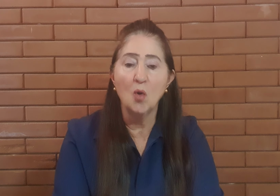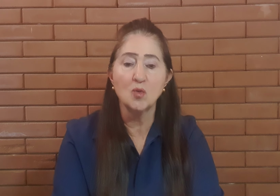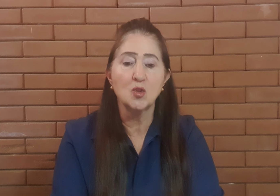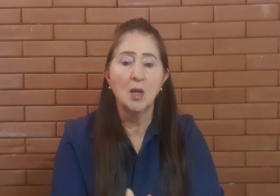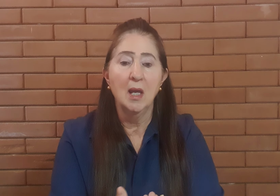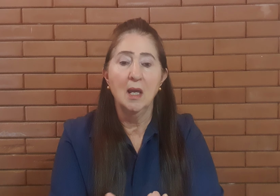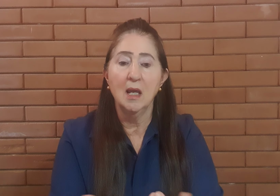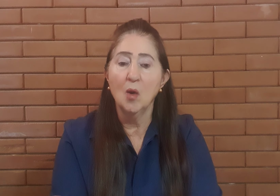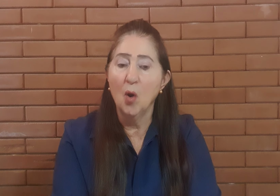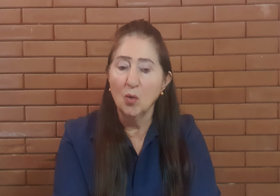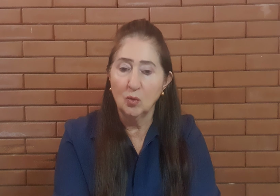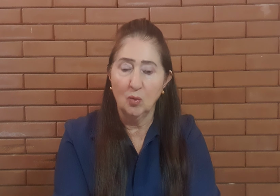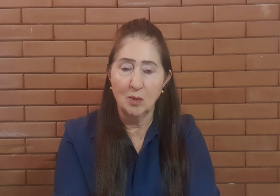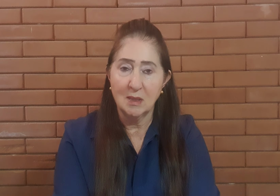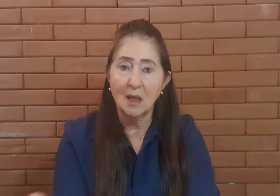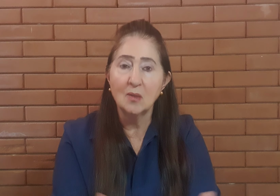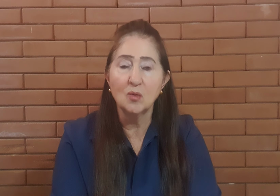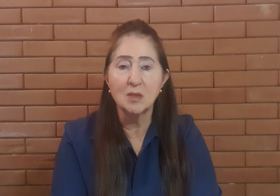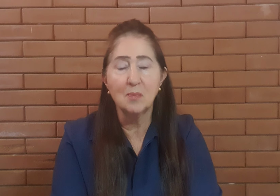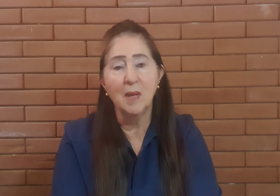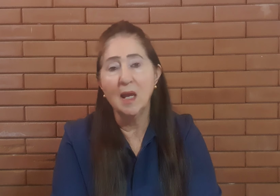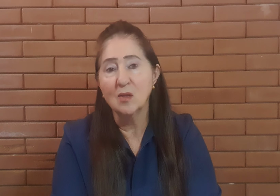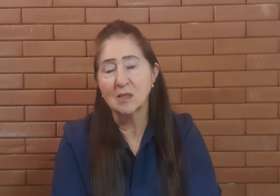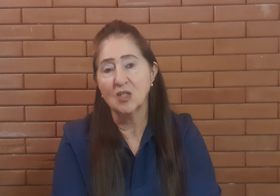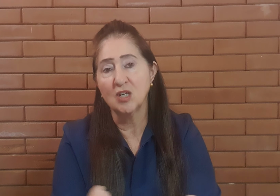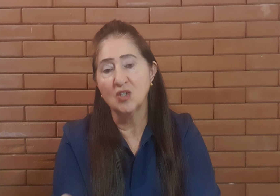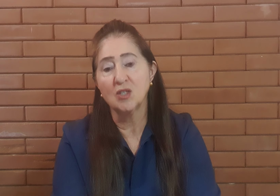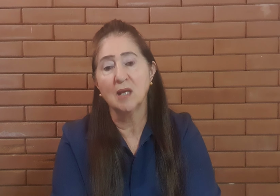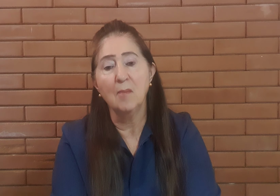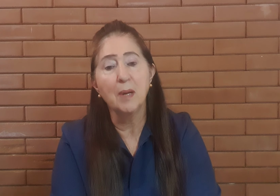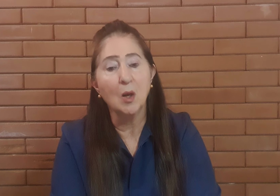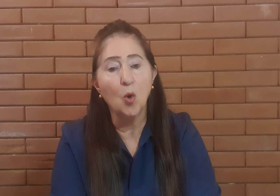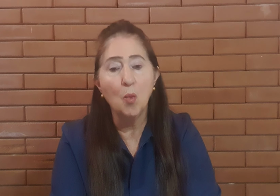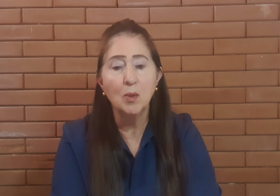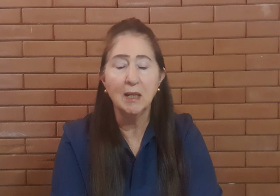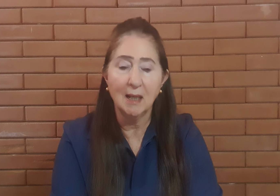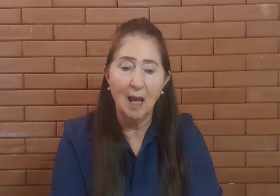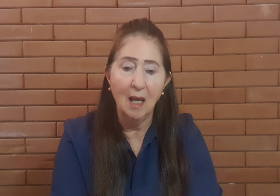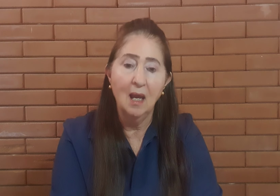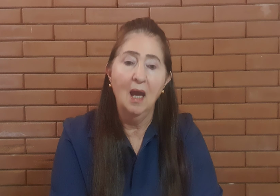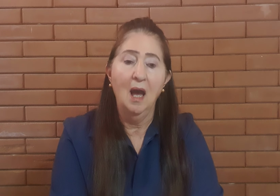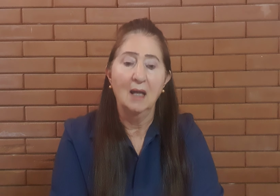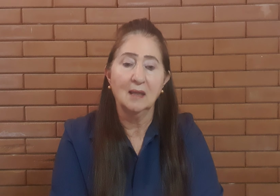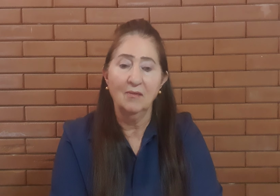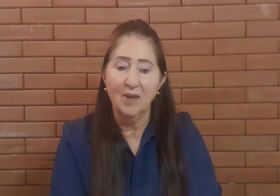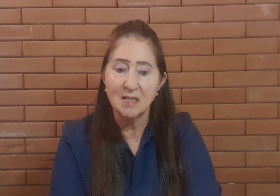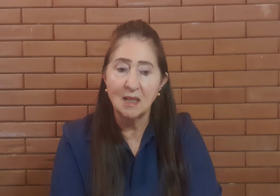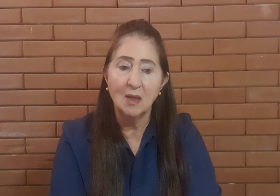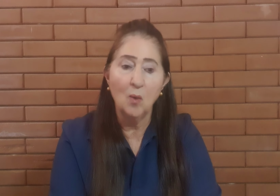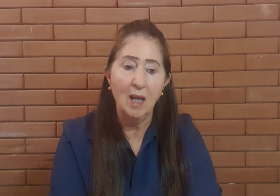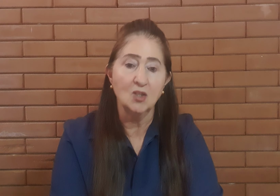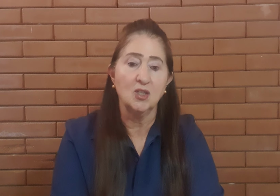sons e outros tantos meios que a gente tem para comunicar através da linguagem,